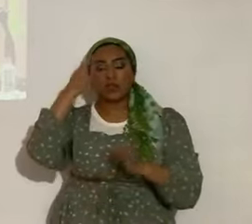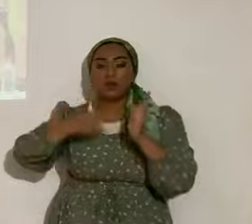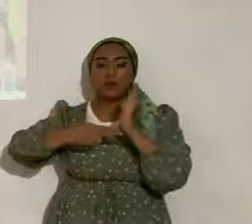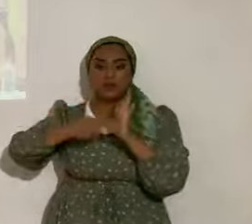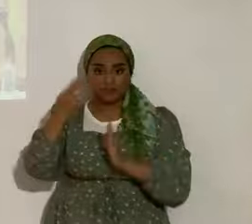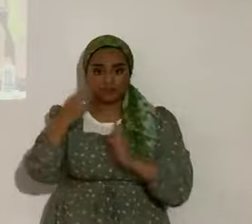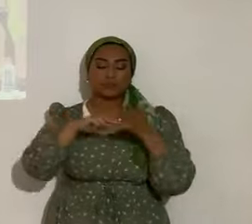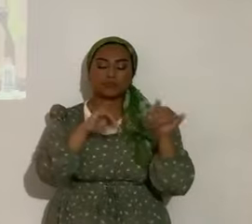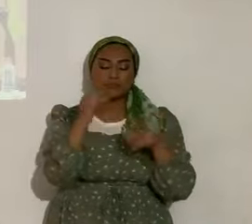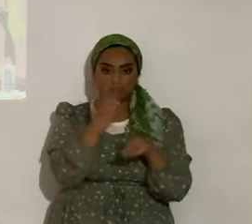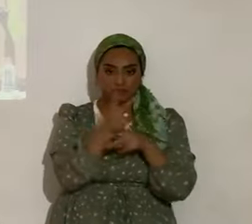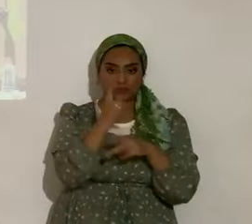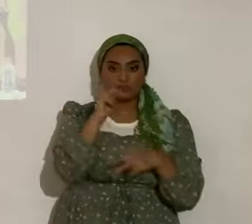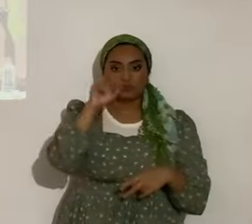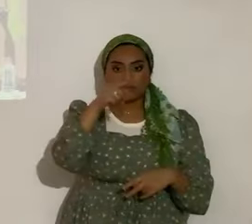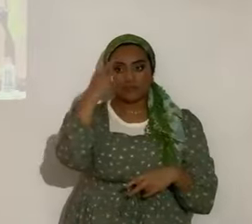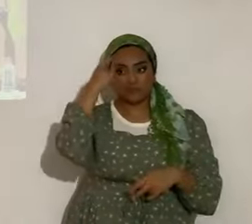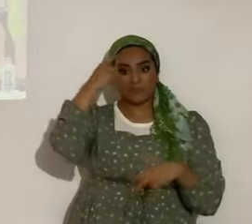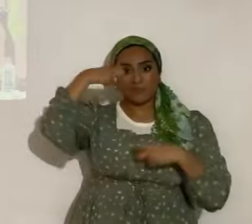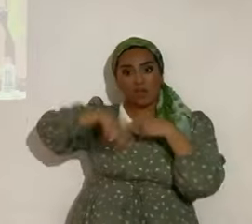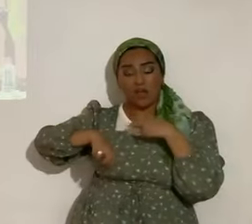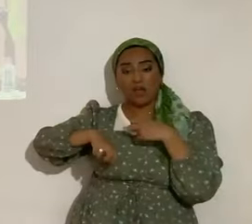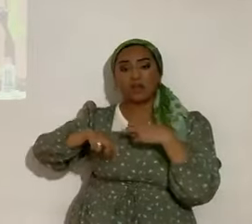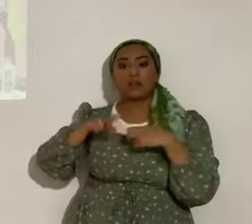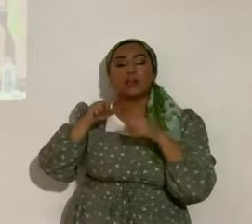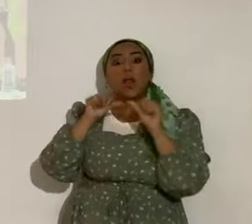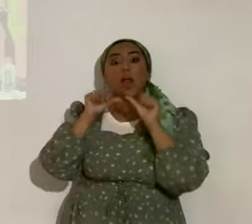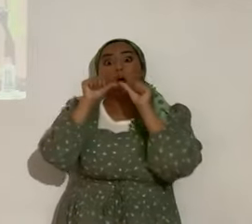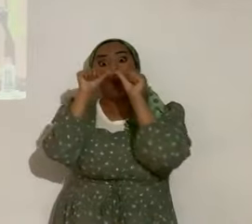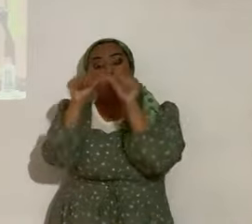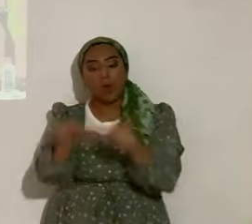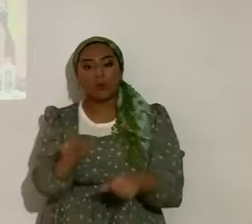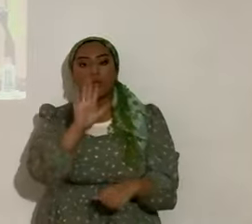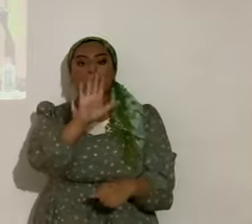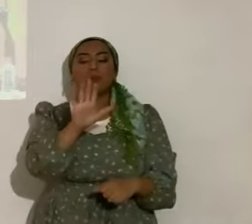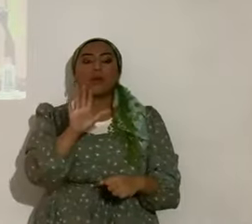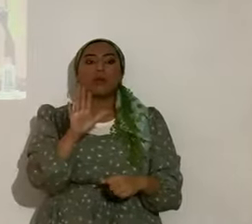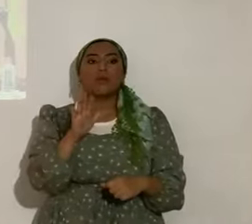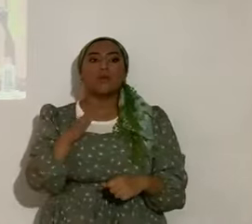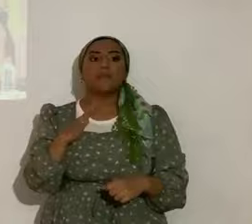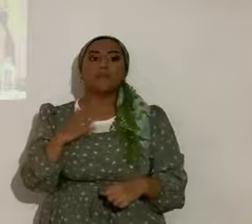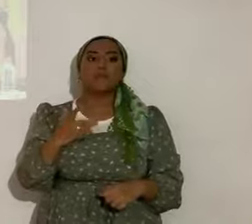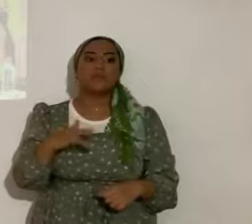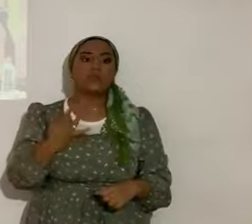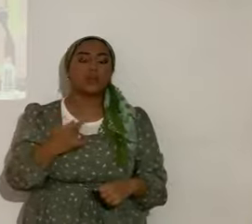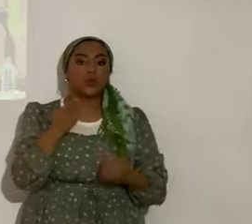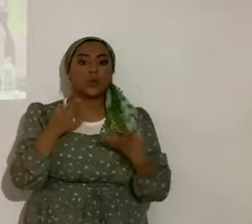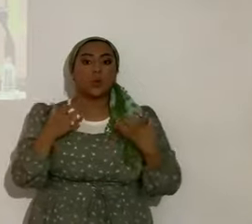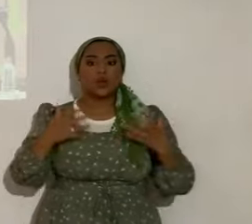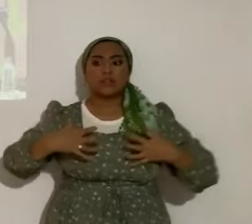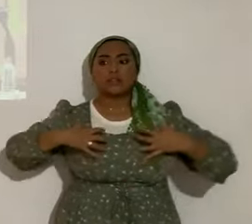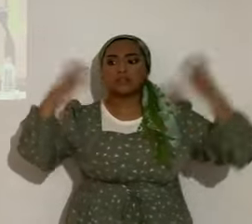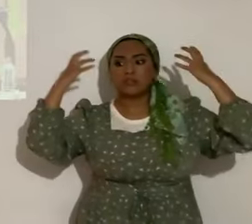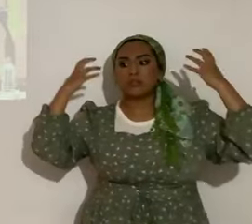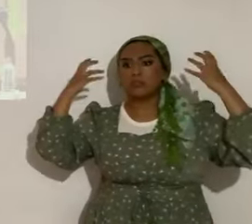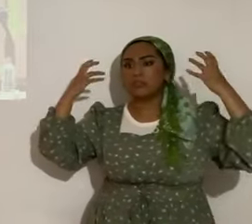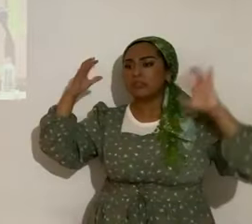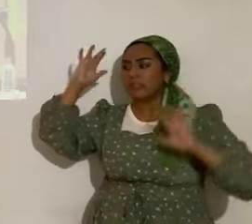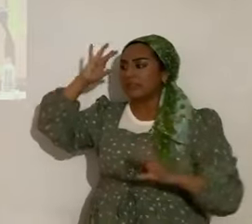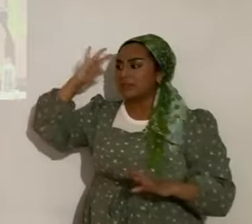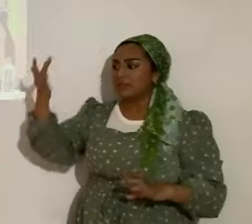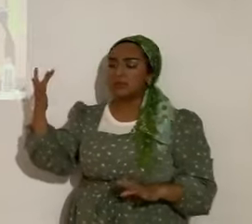que es guardar Torah, siempre que estés tentado al enojo, a la